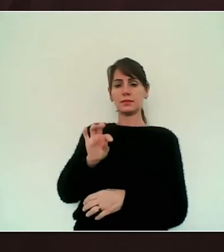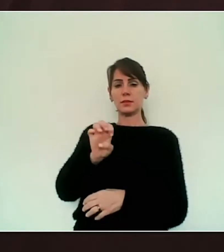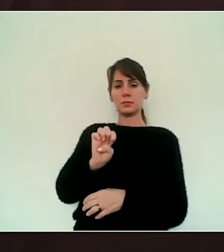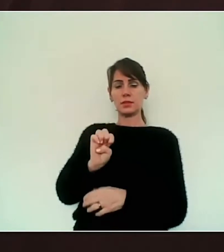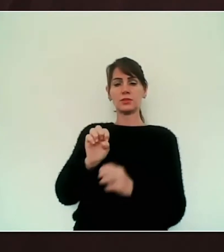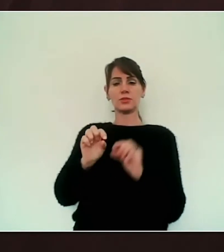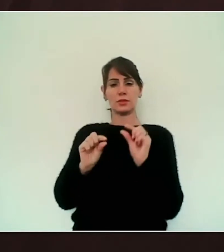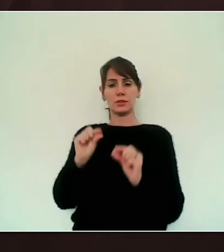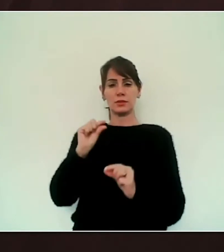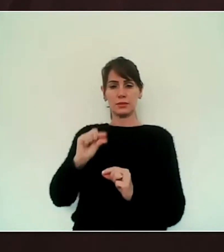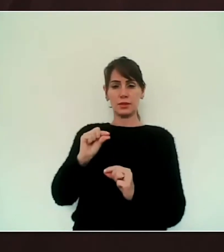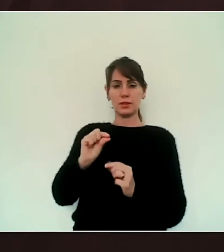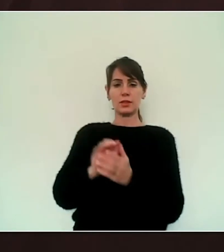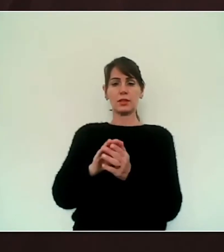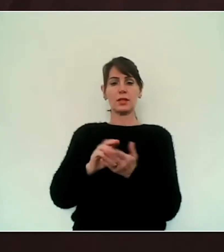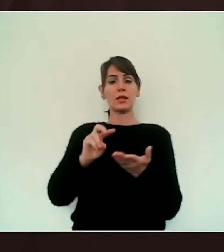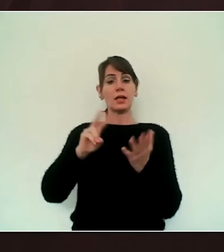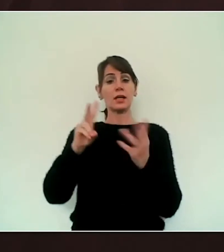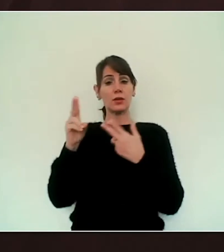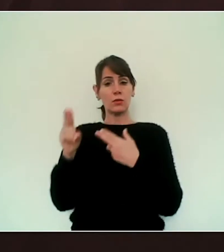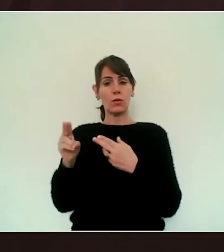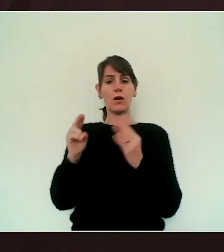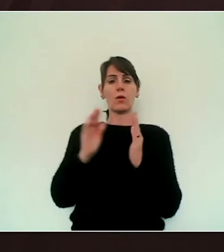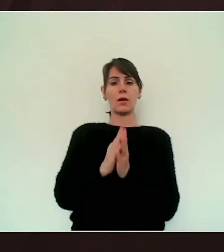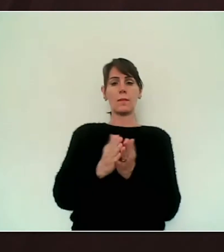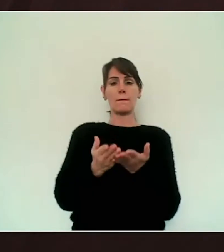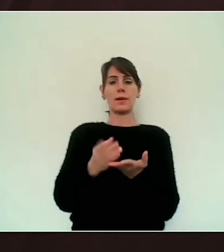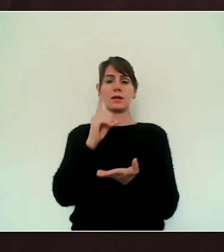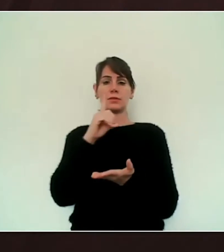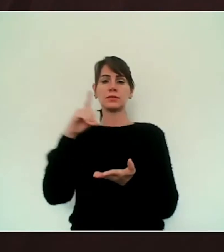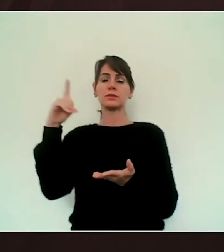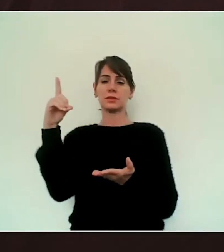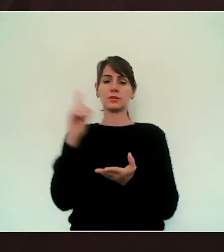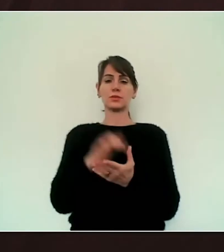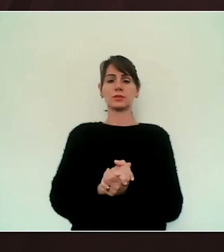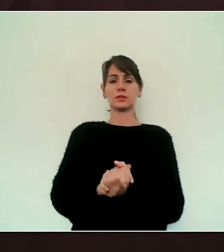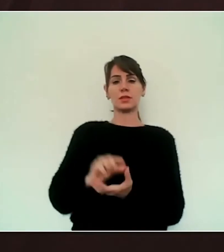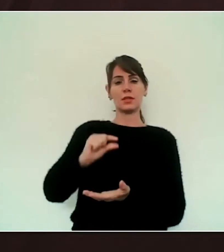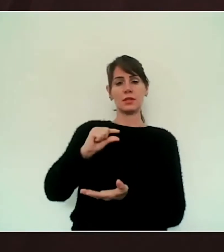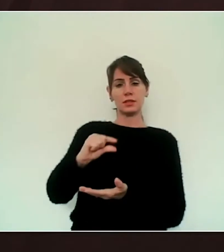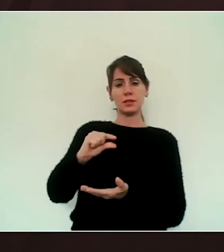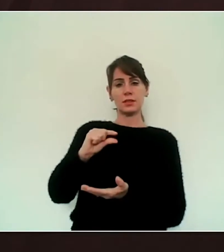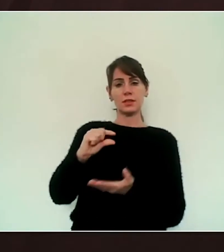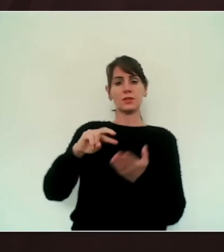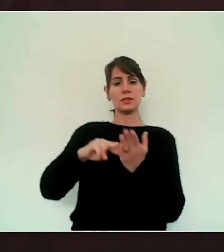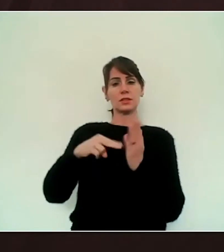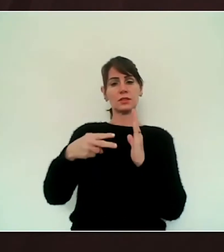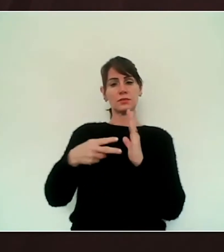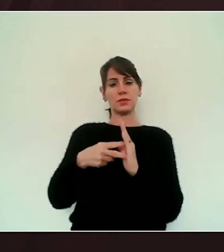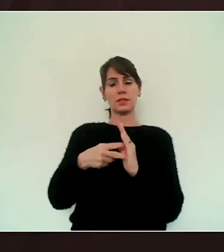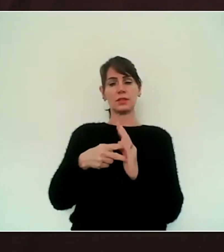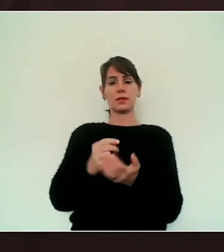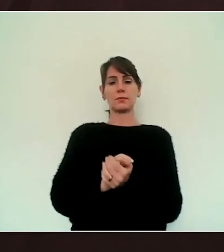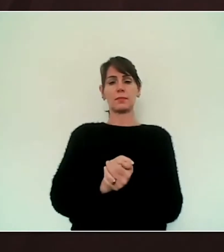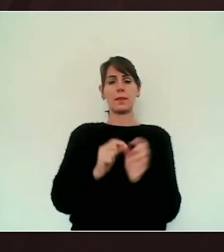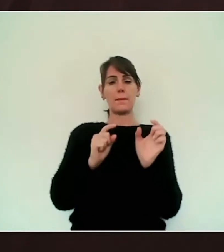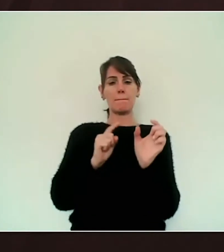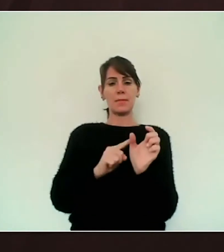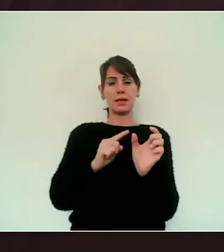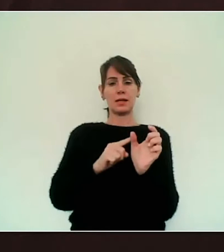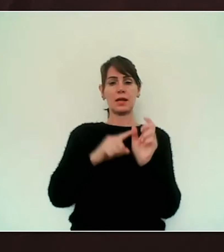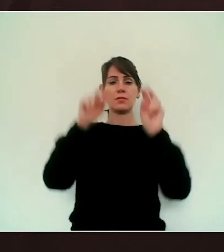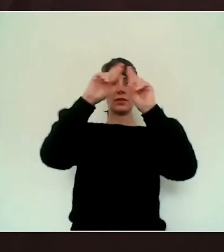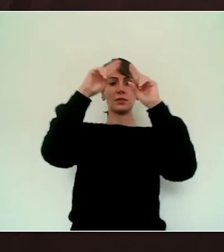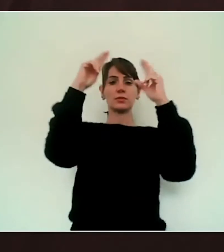do reino. Então, a semente é a palavra do reino. Deus